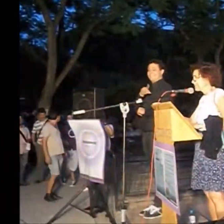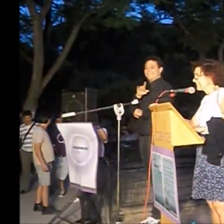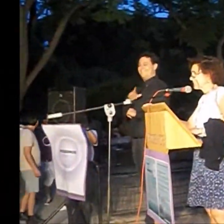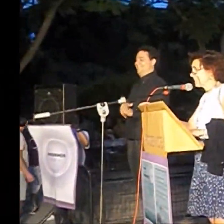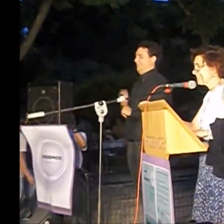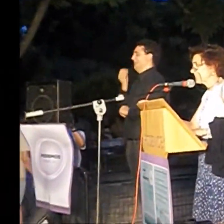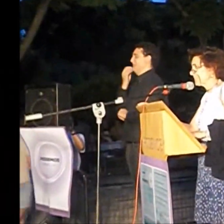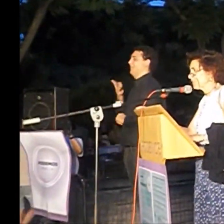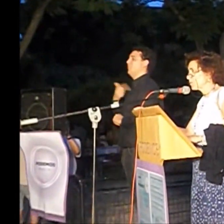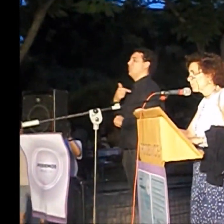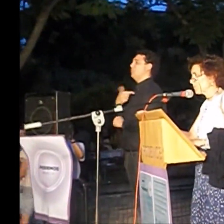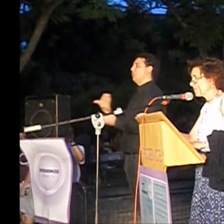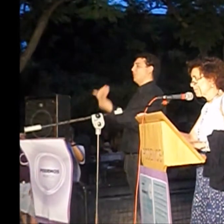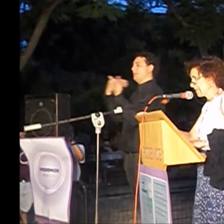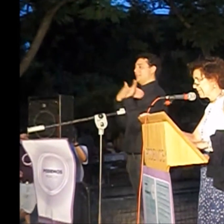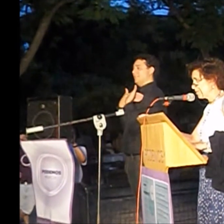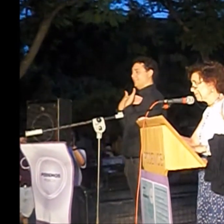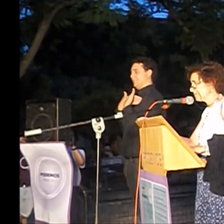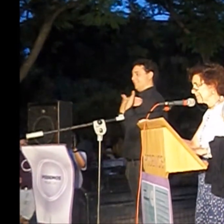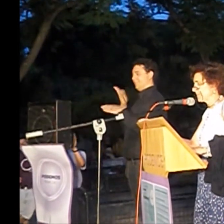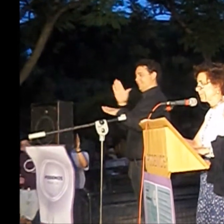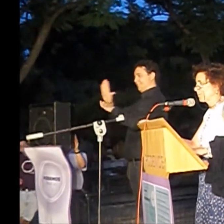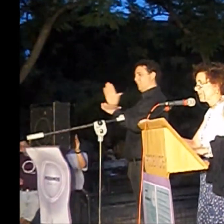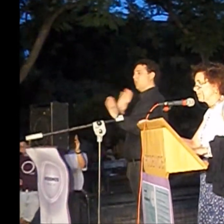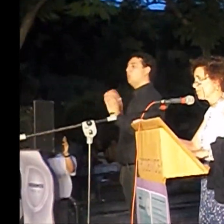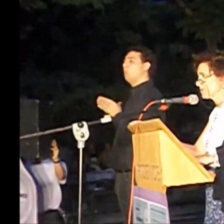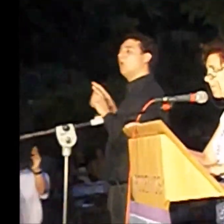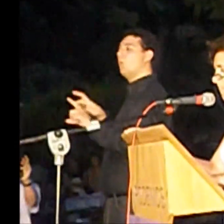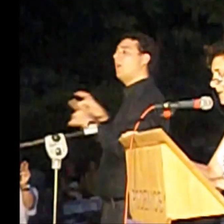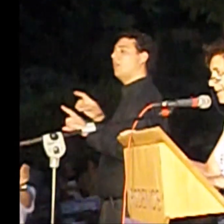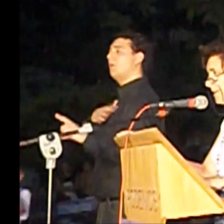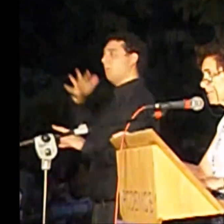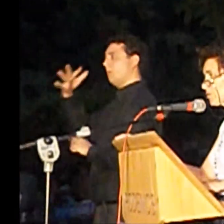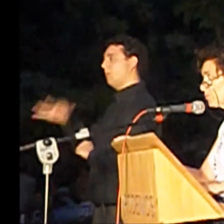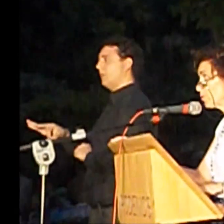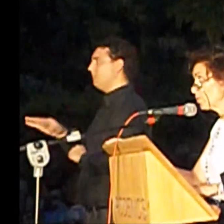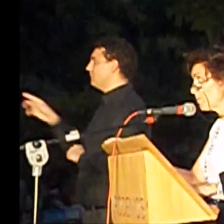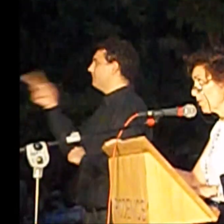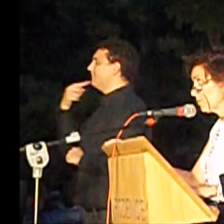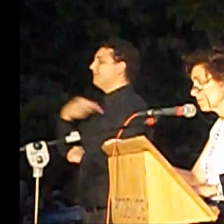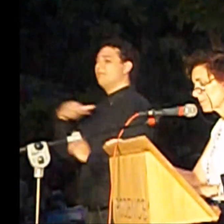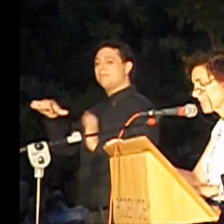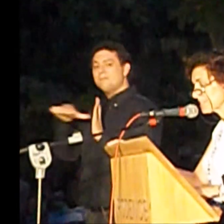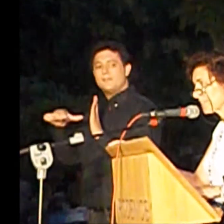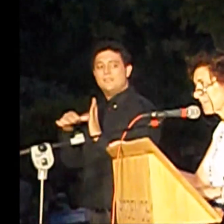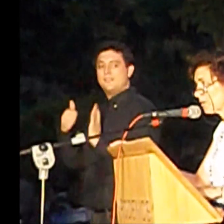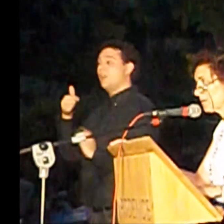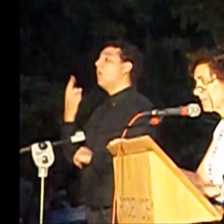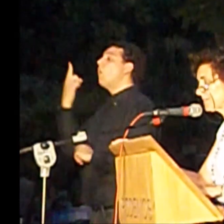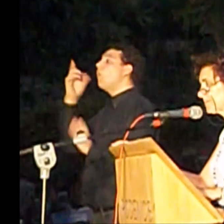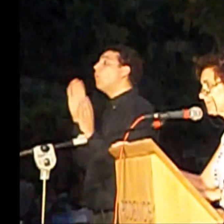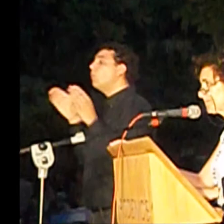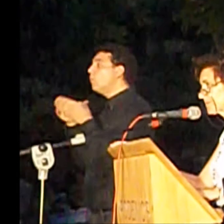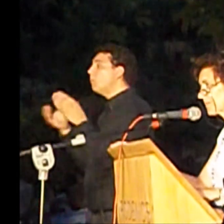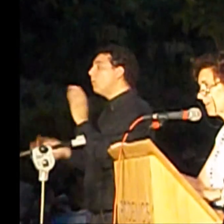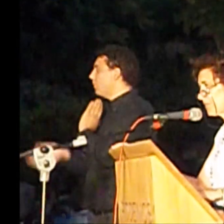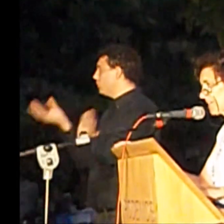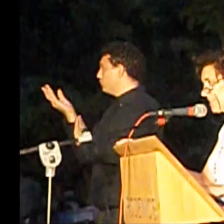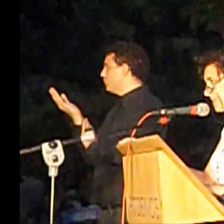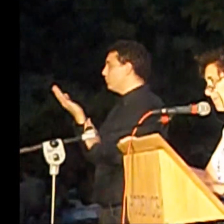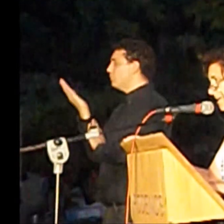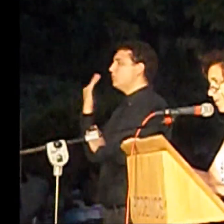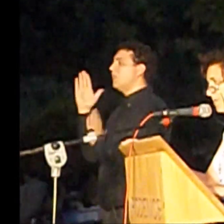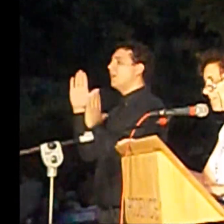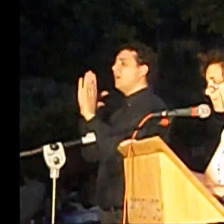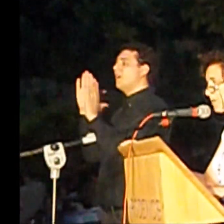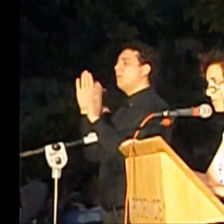Soy representante del grupo de educación de Podemos. Es un grupo que se creó a